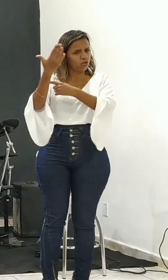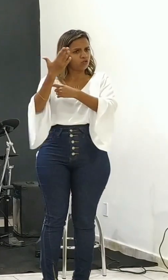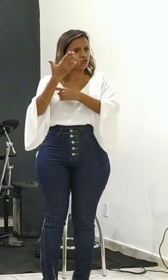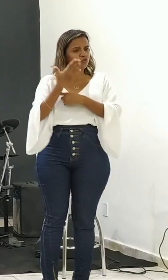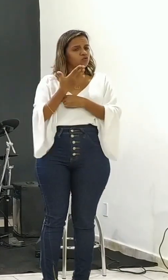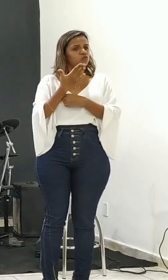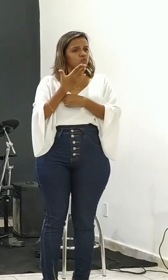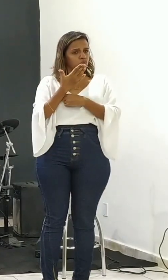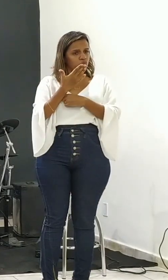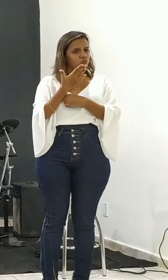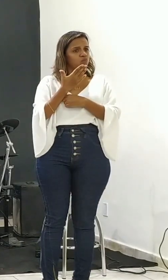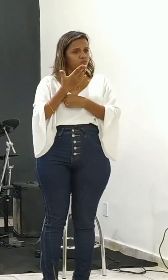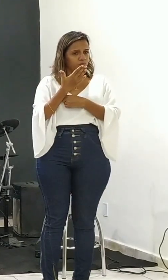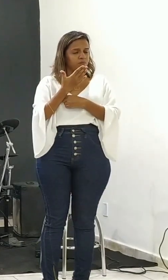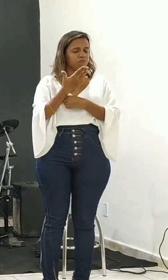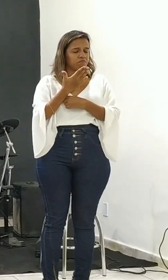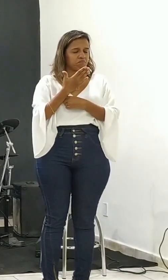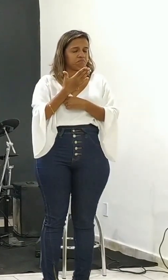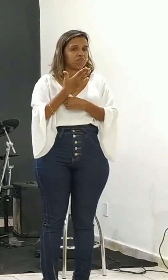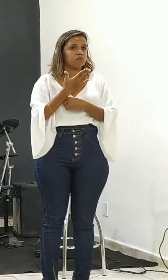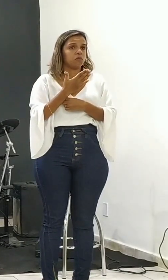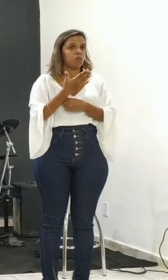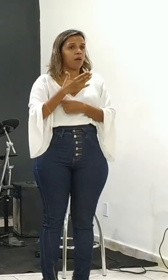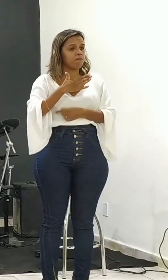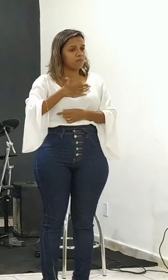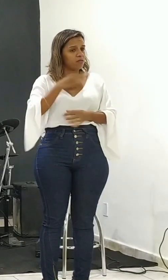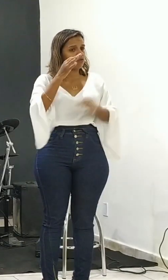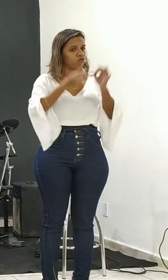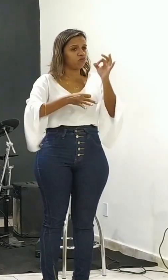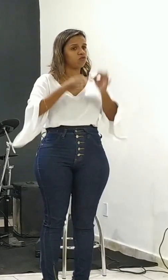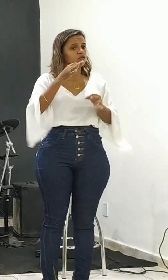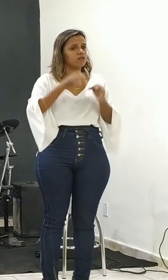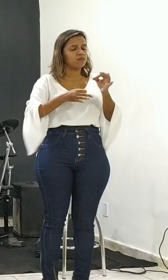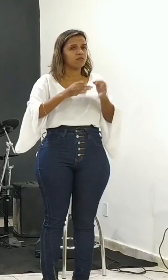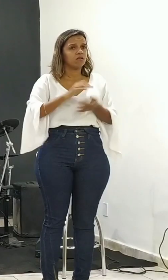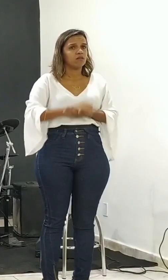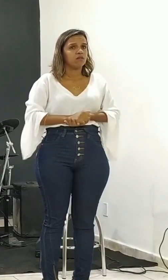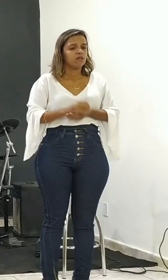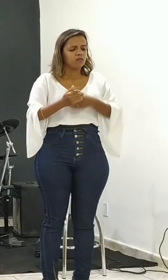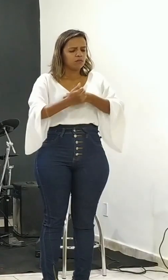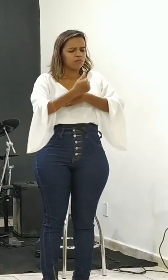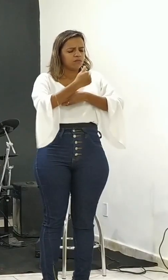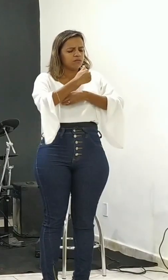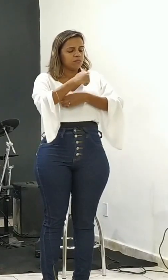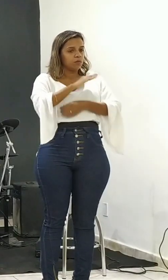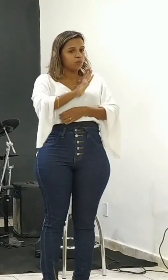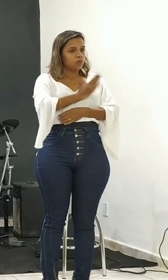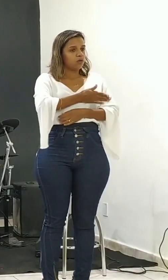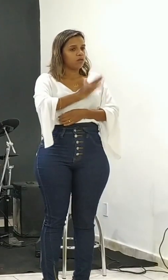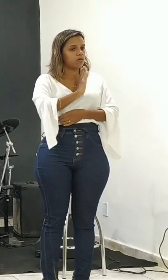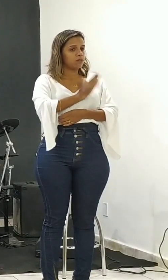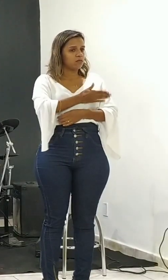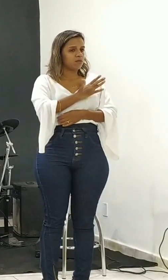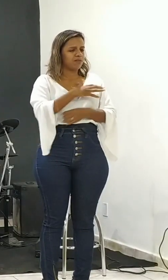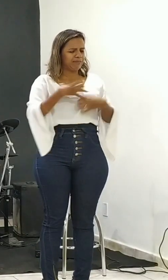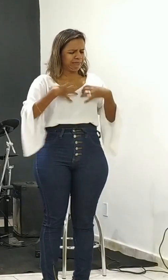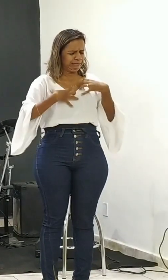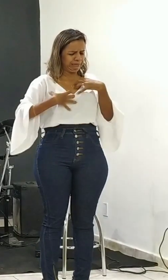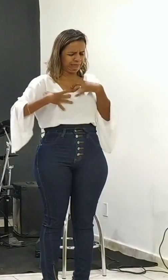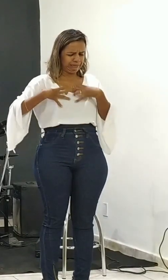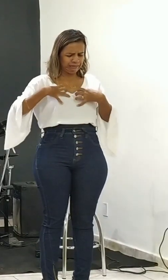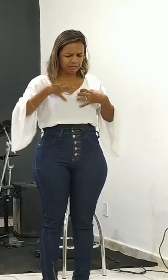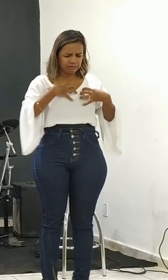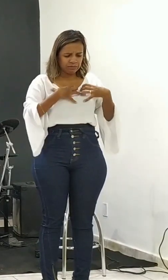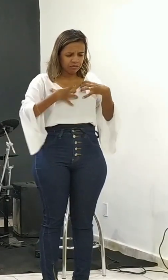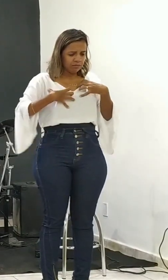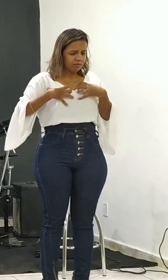te sustento com a destra da minha justiça. Aleluia. E aquilo começou a entrar no meu coração, e toda aquela angústia, todo